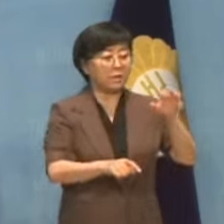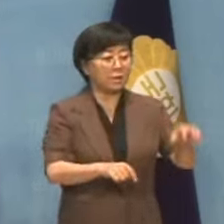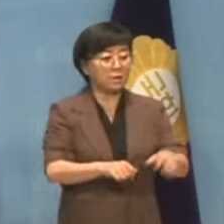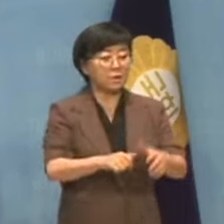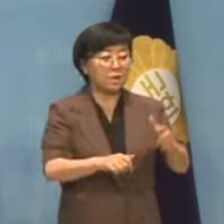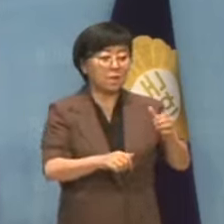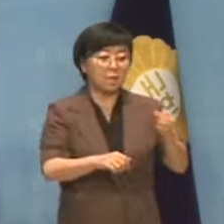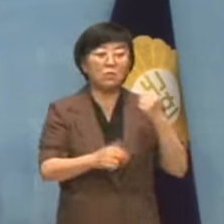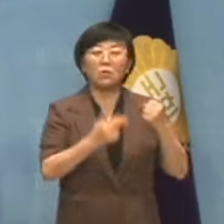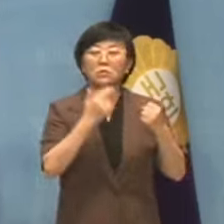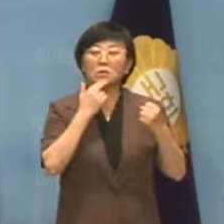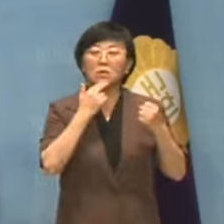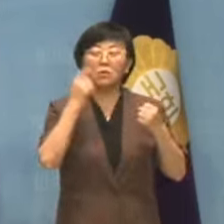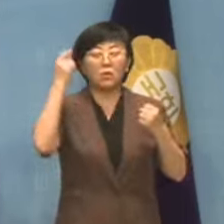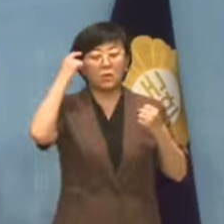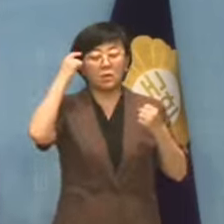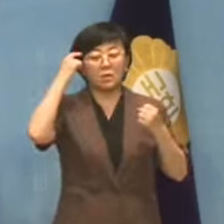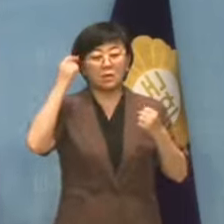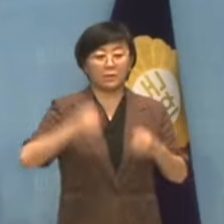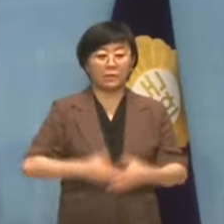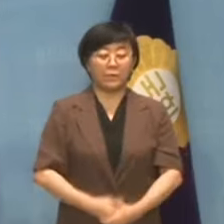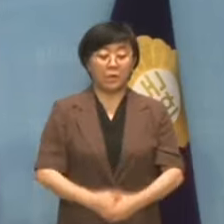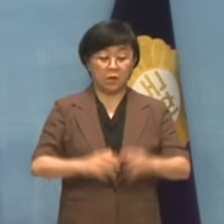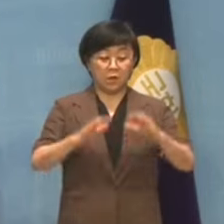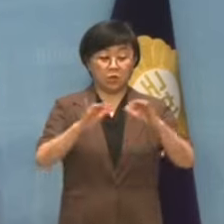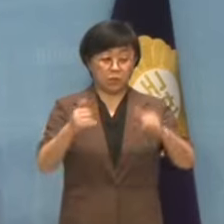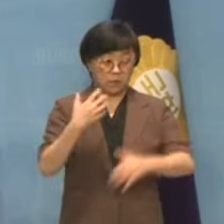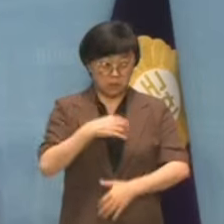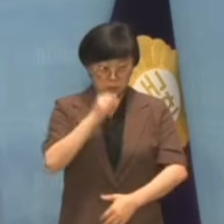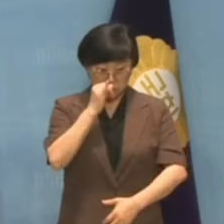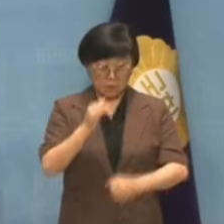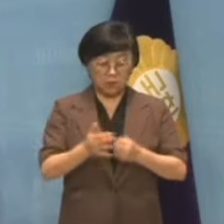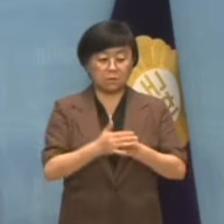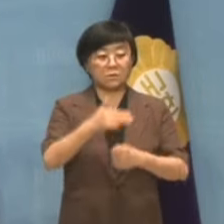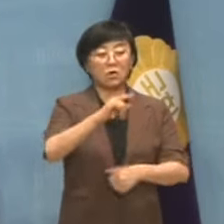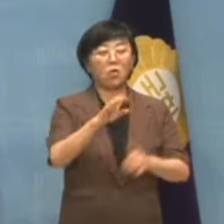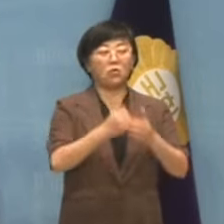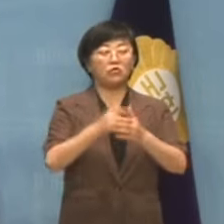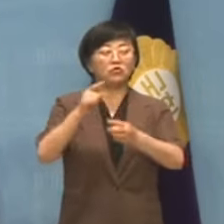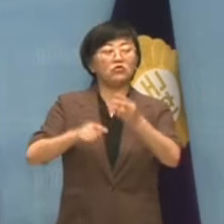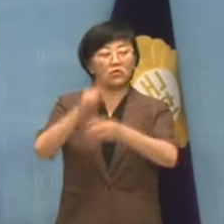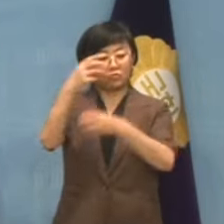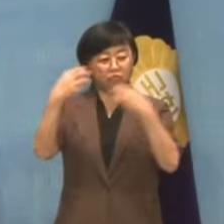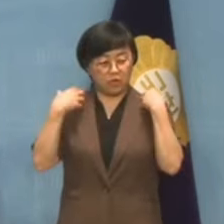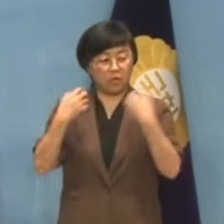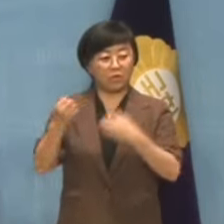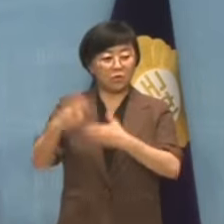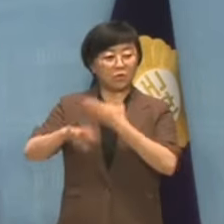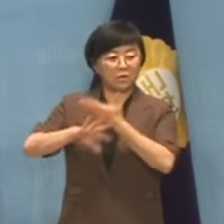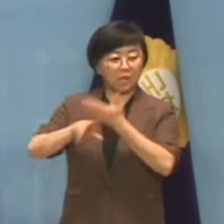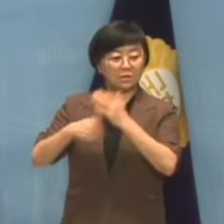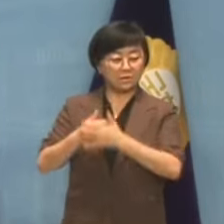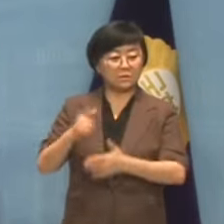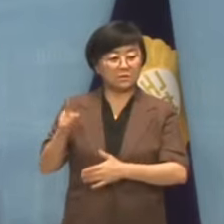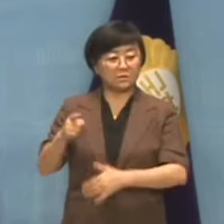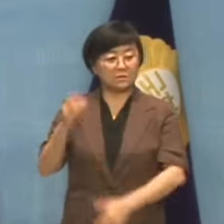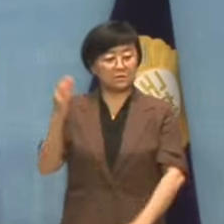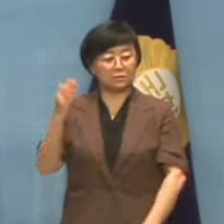이유가 무엇입니까? 국민의 우려처럼 천공은 윤석열 정권의 또 다른